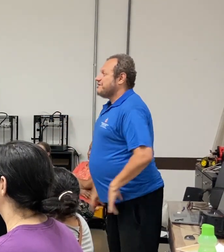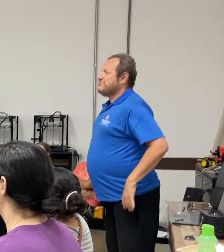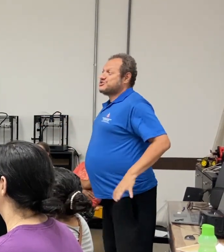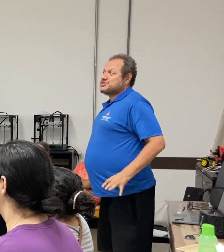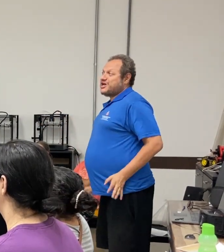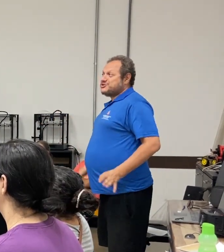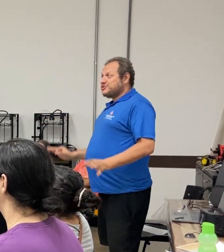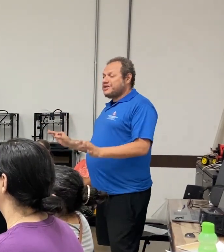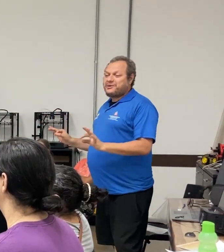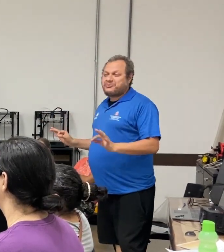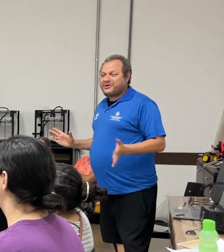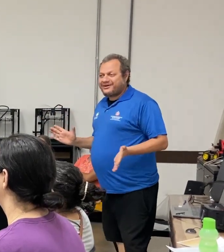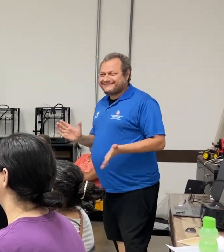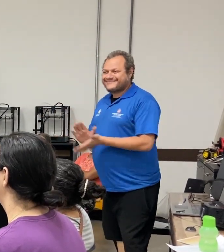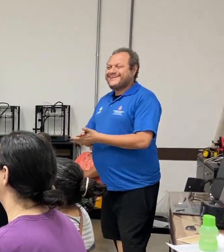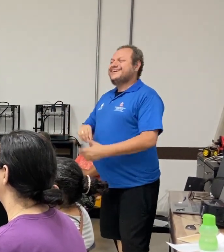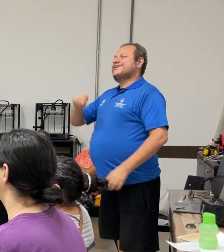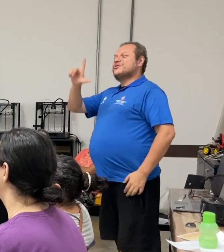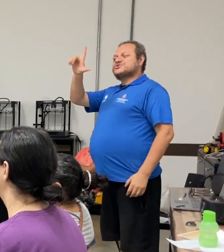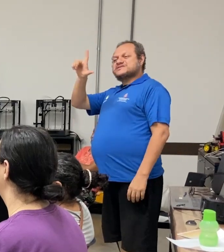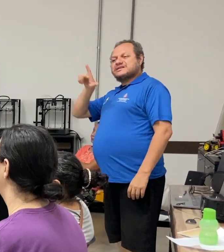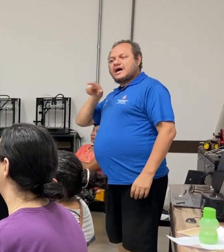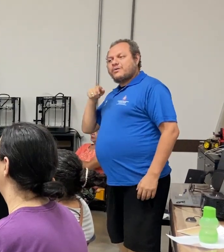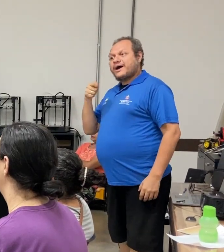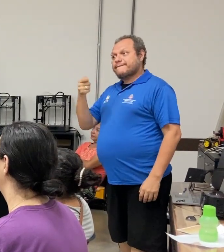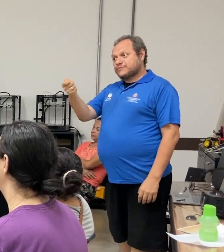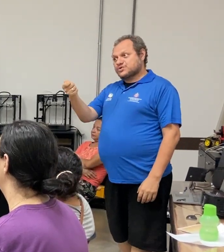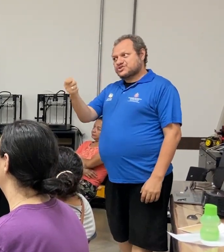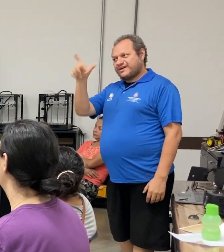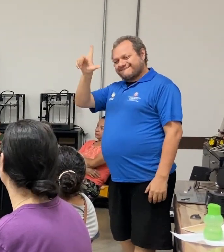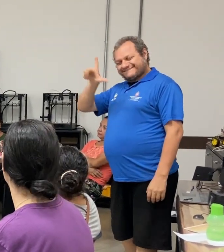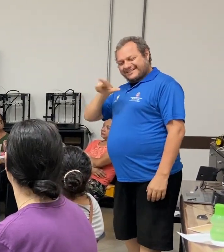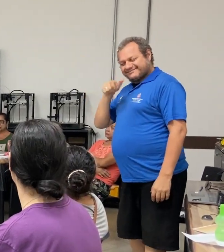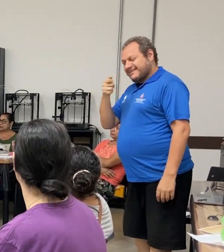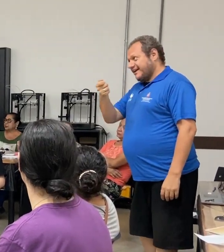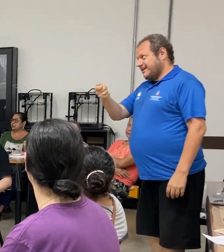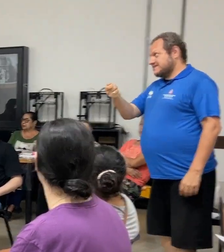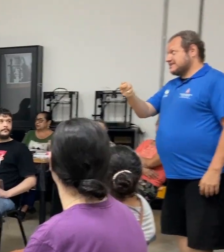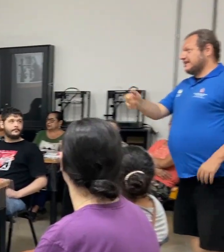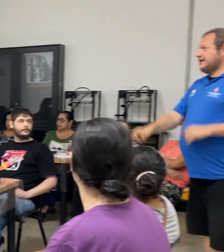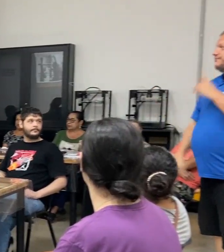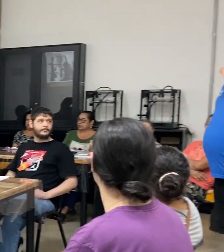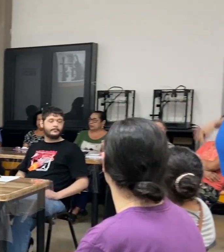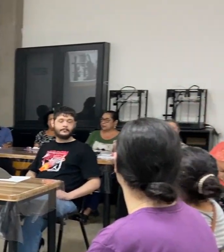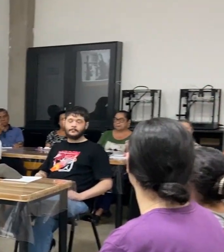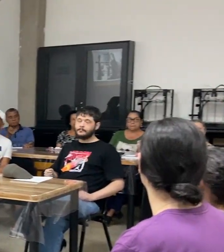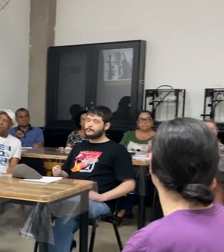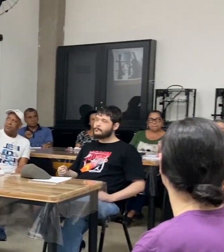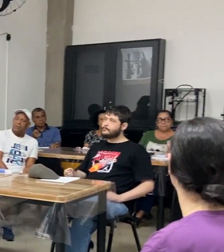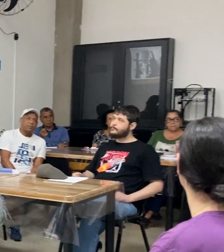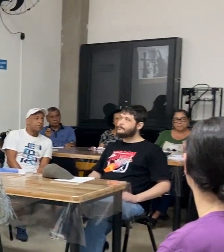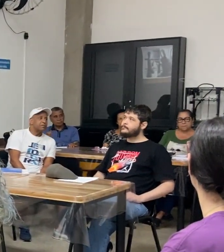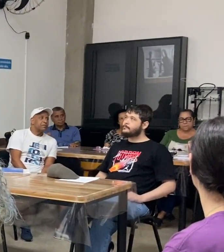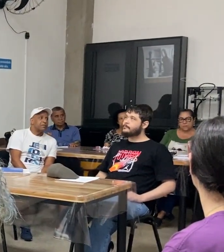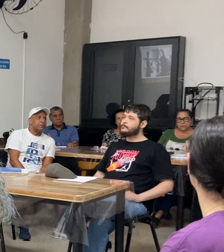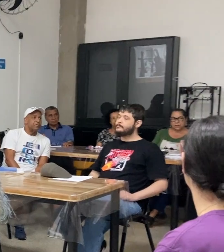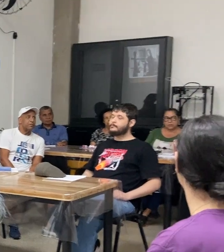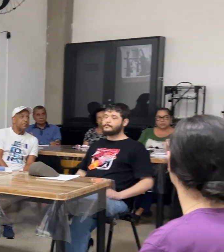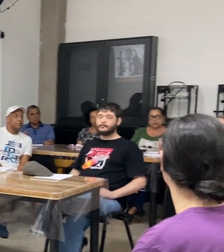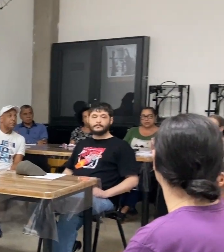Charles Michel Dulépé, cujo sinal é touché, né? Esse daqui, Pedro Ponce de Leão,